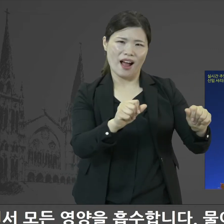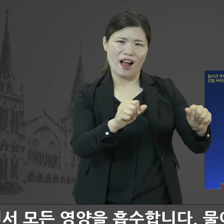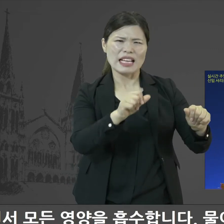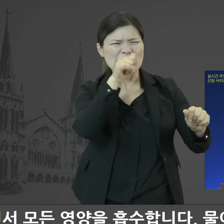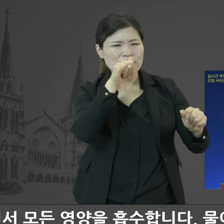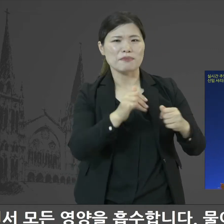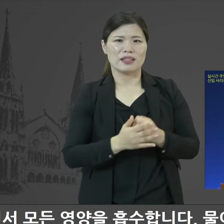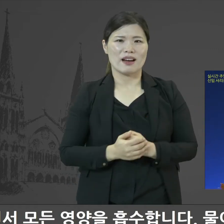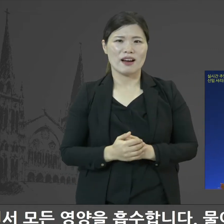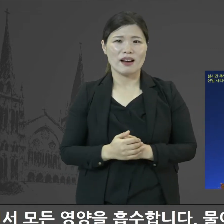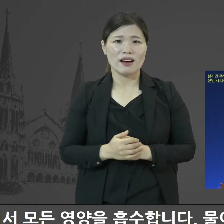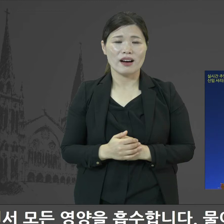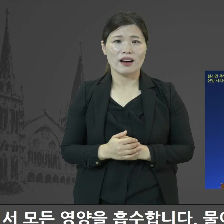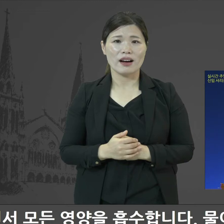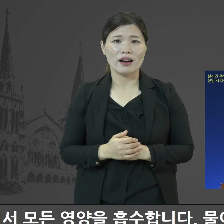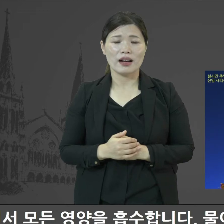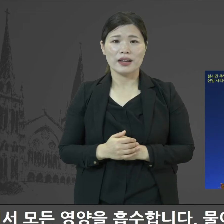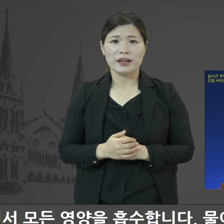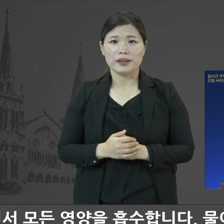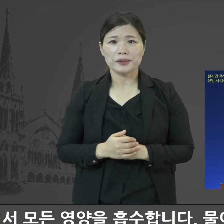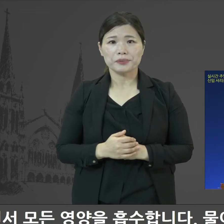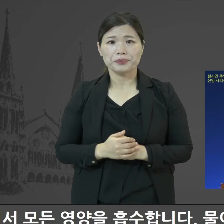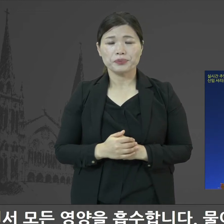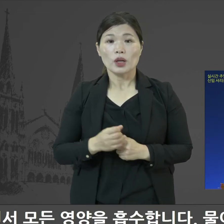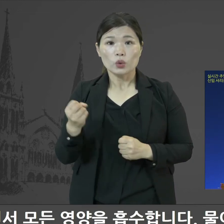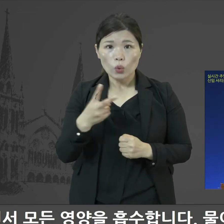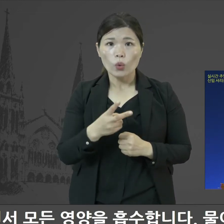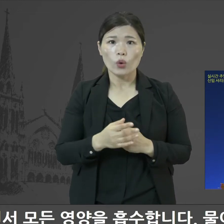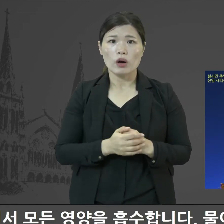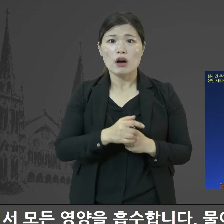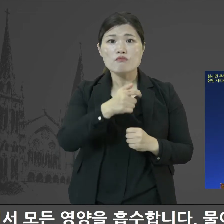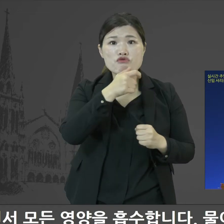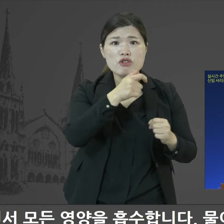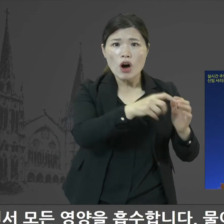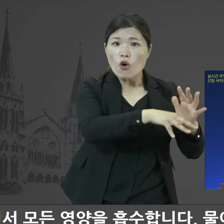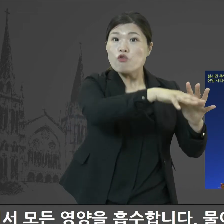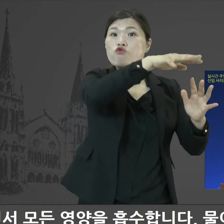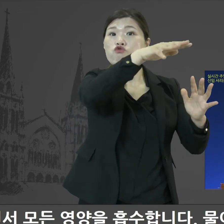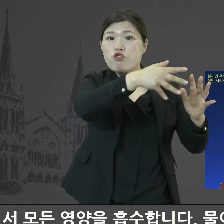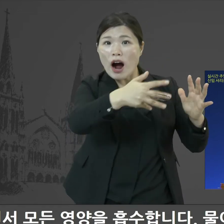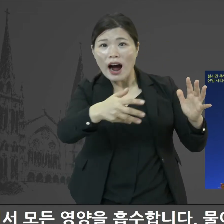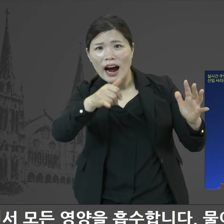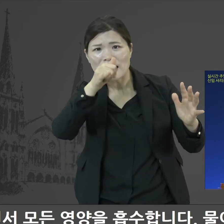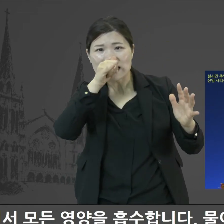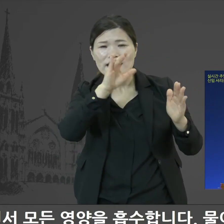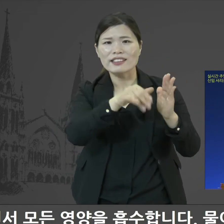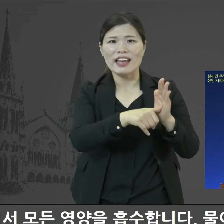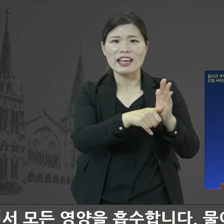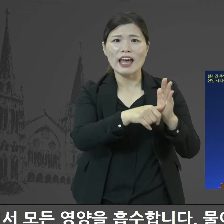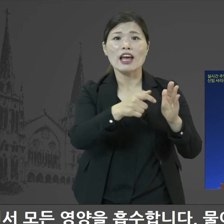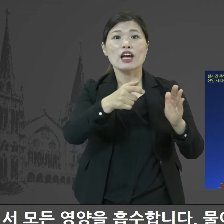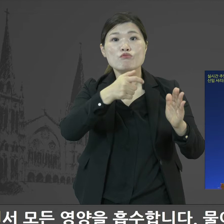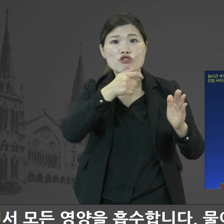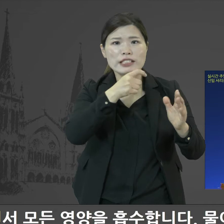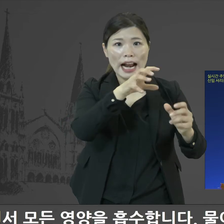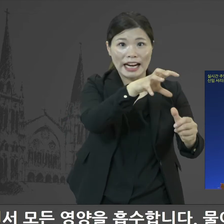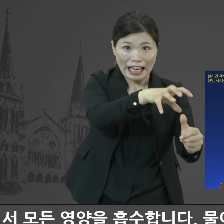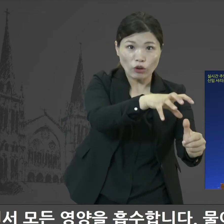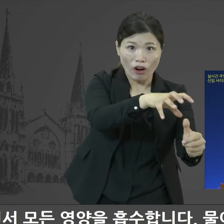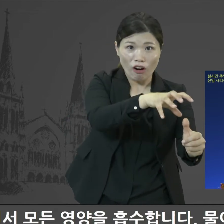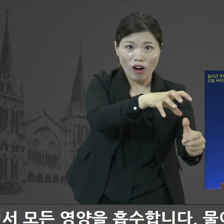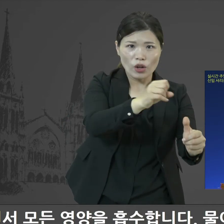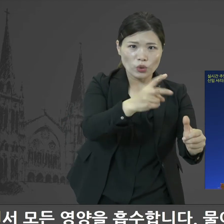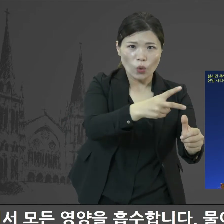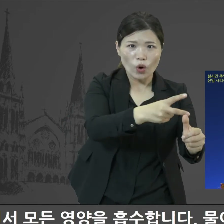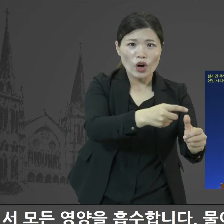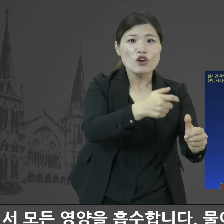최적의 조건이 되는 것이죠. 뿐만 아니라 여러분, 물이 범람할 때 그 물을 저수지에 잘 가두었다가 수로를